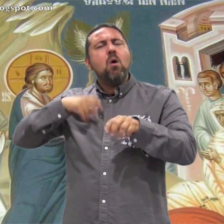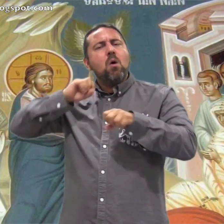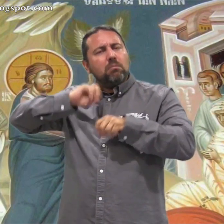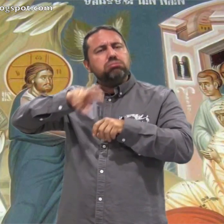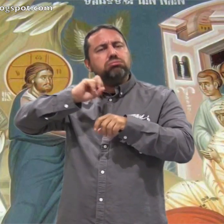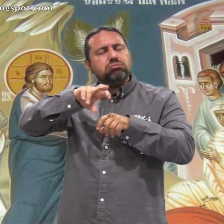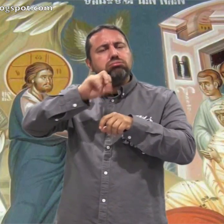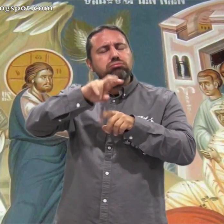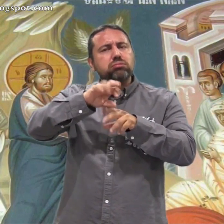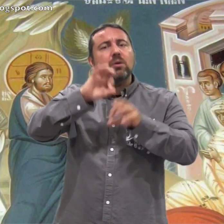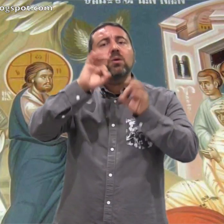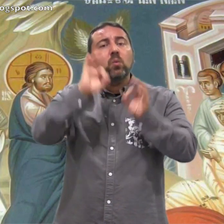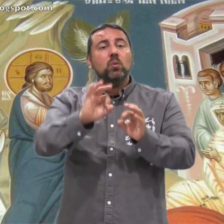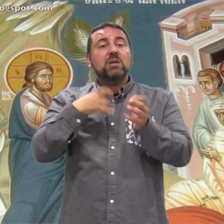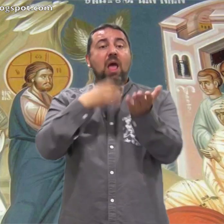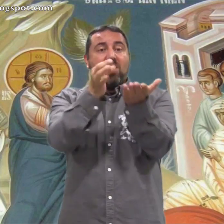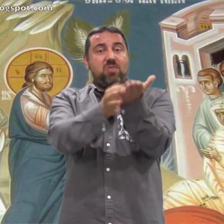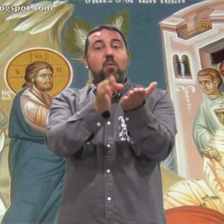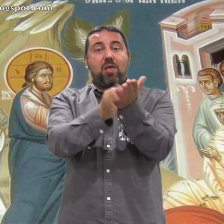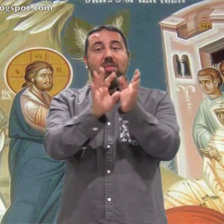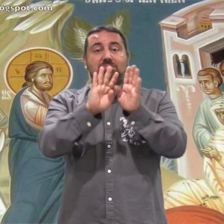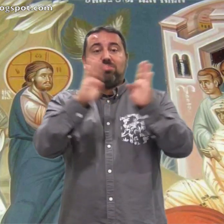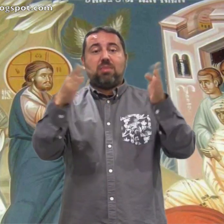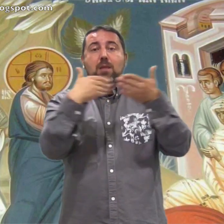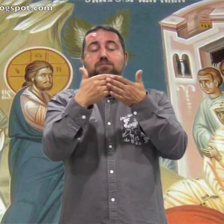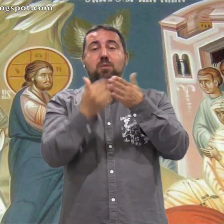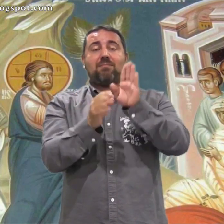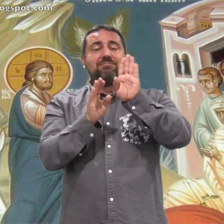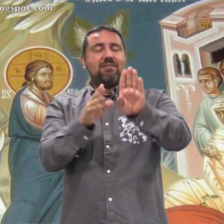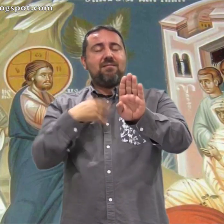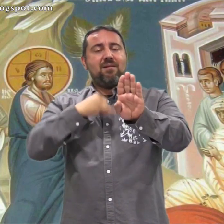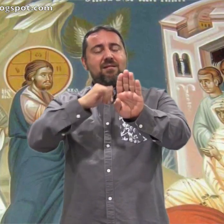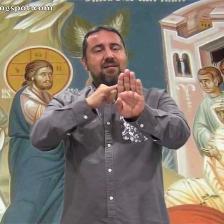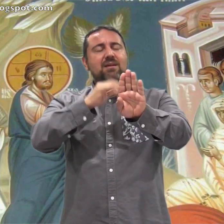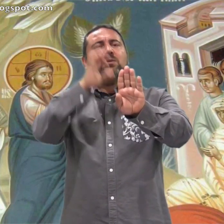gentío. Cuando se acercaba a la puerta de la ciudad,